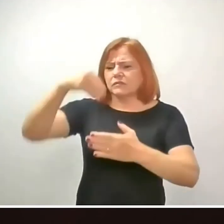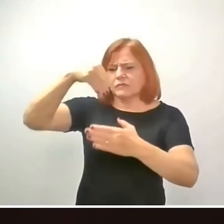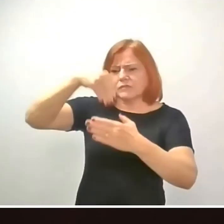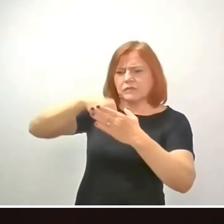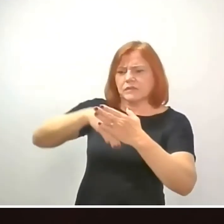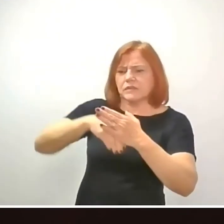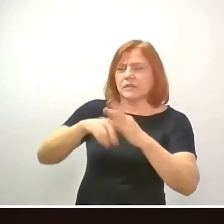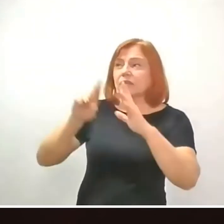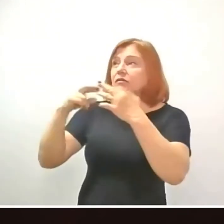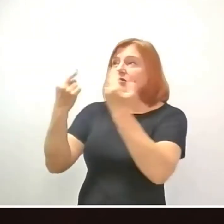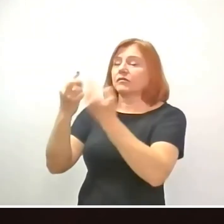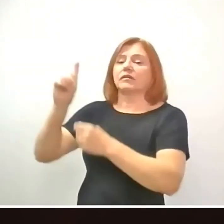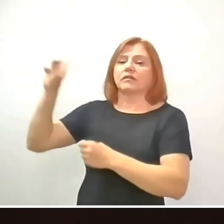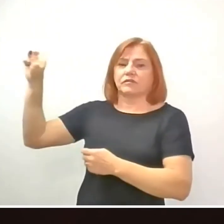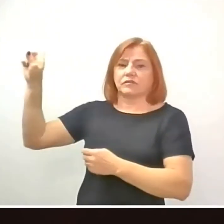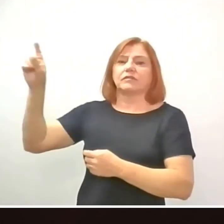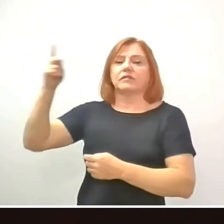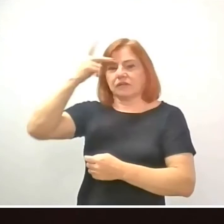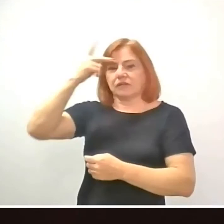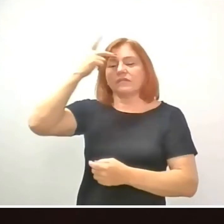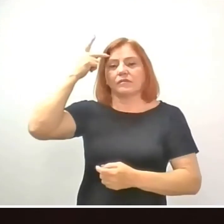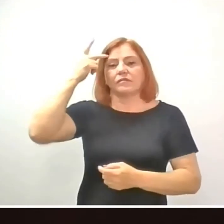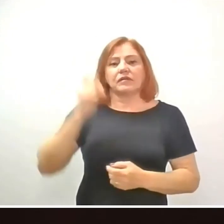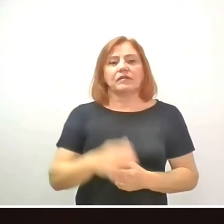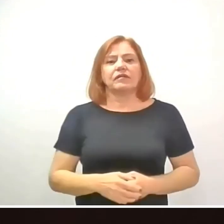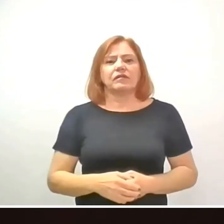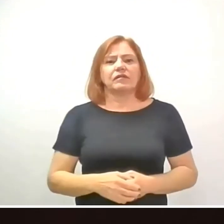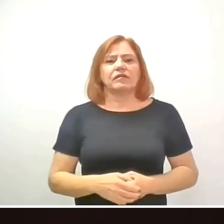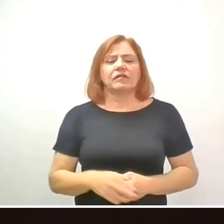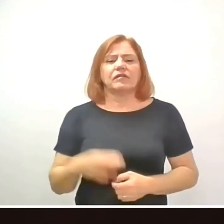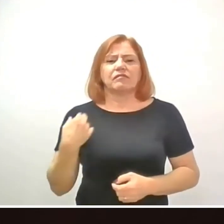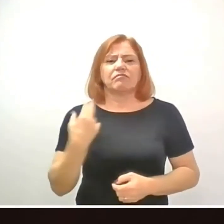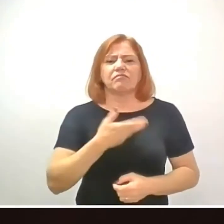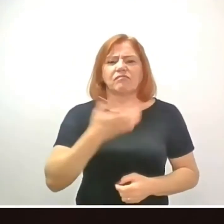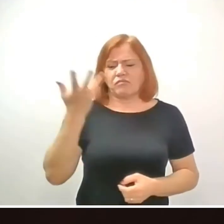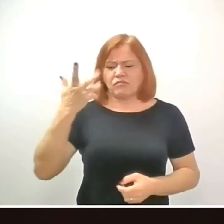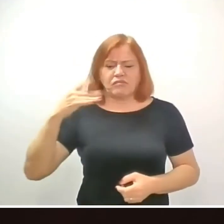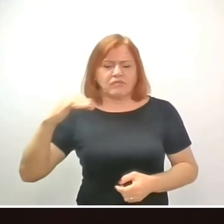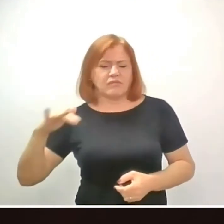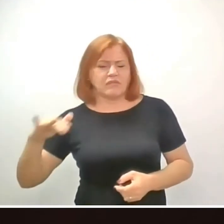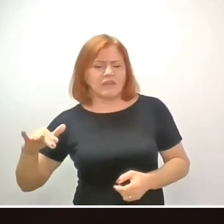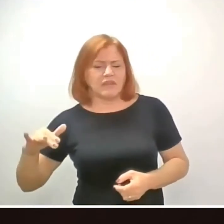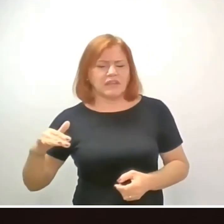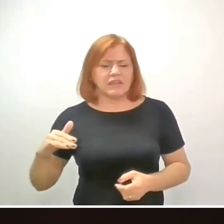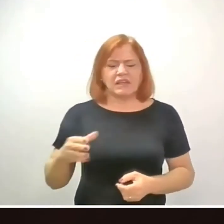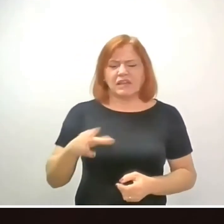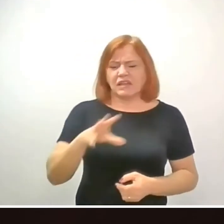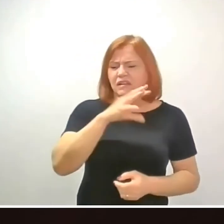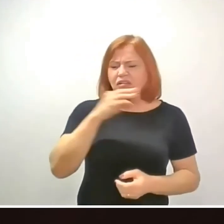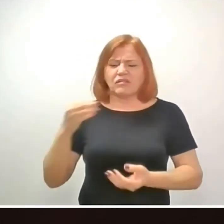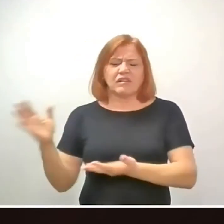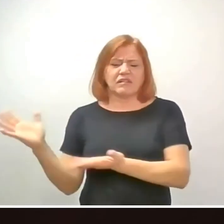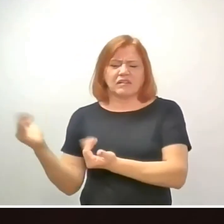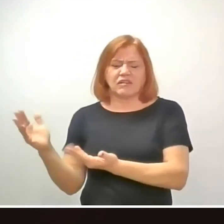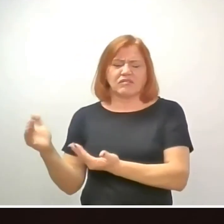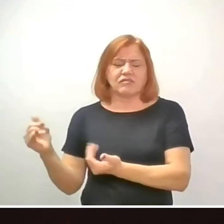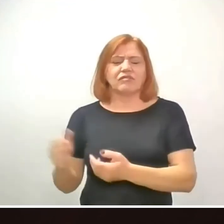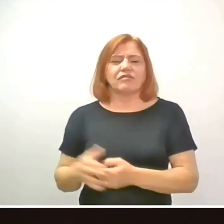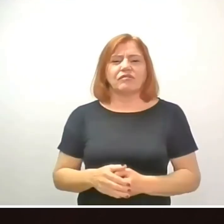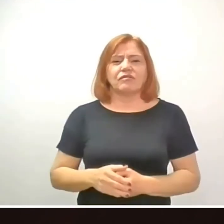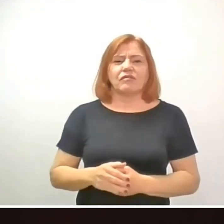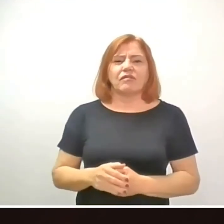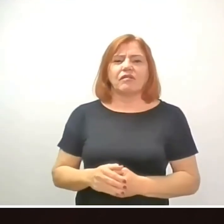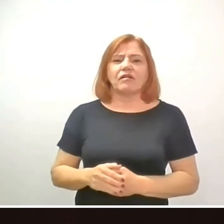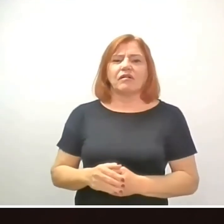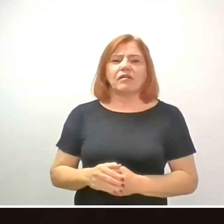Então, os nossos meninos, nossas crianças, nossos adolescentes, nossos jovens hoje, vão crescer nesse ambiente